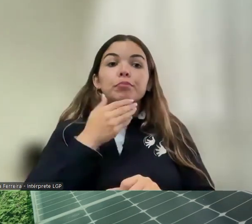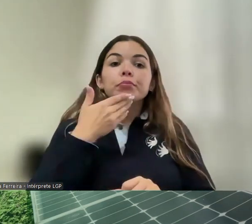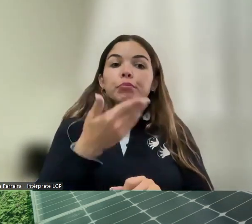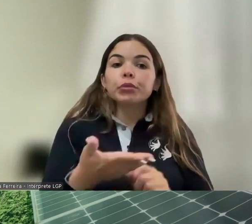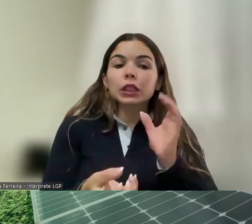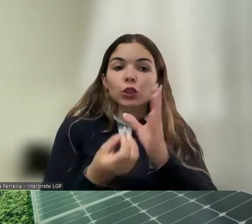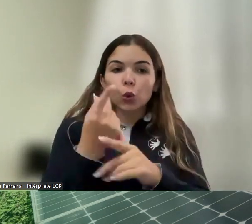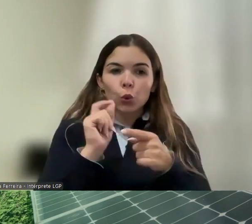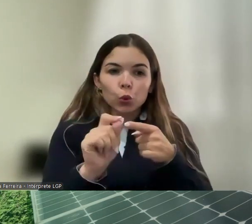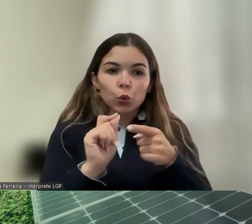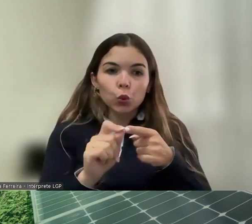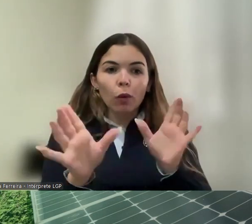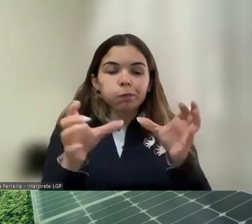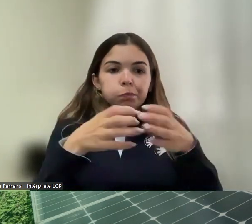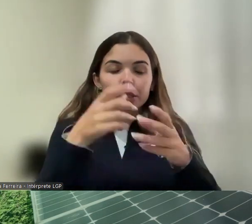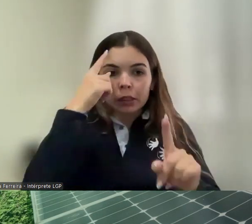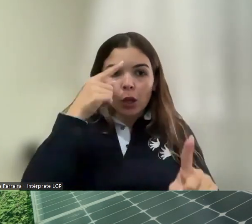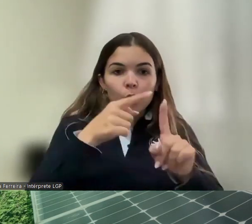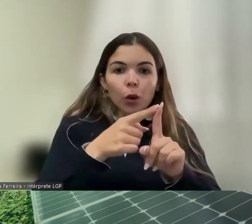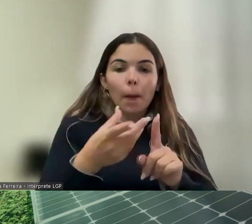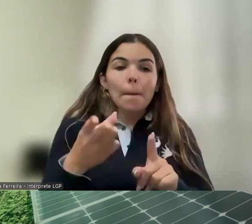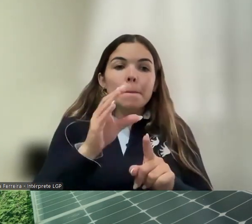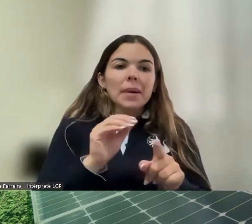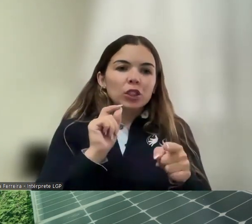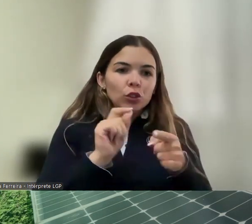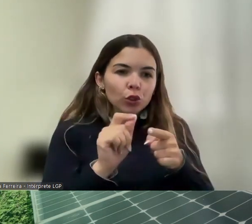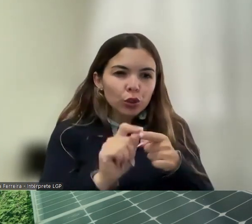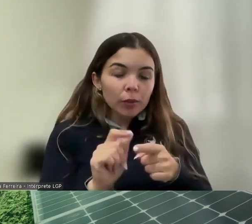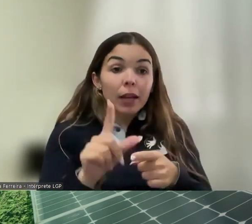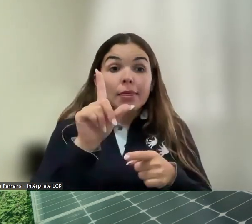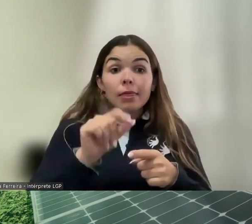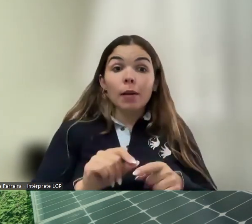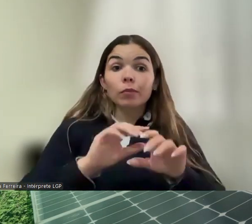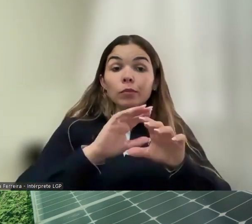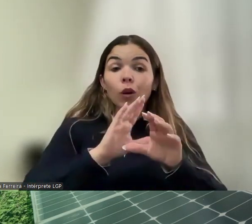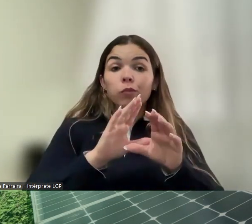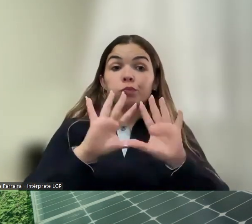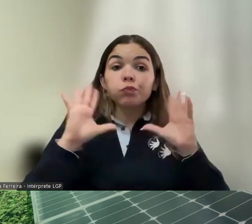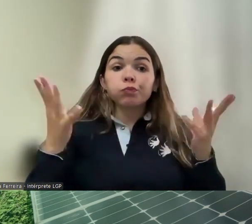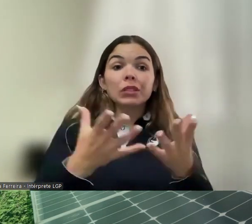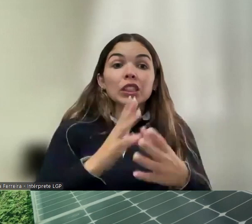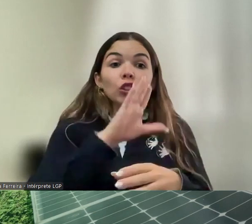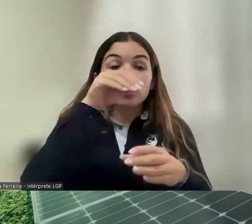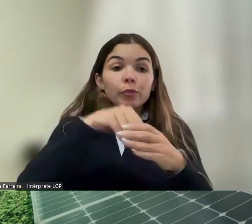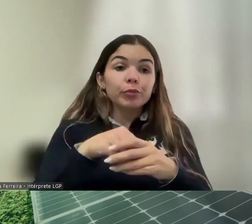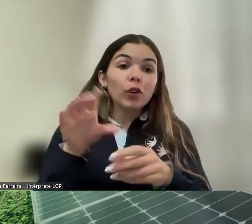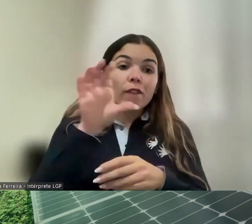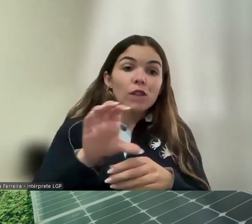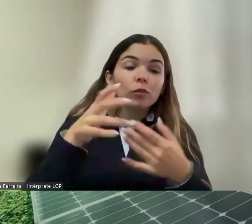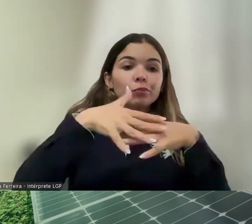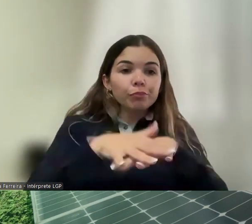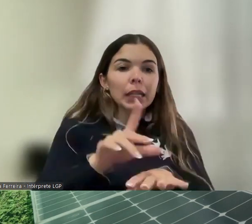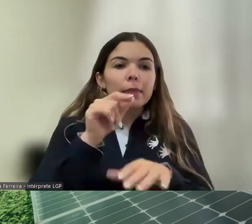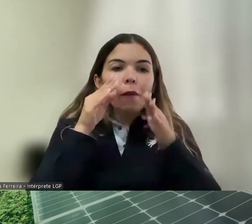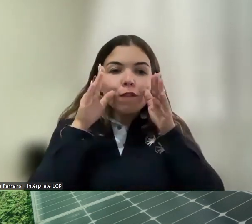de um conjunto de objetivos que fossem mais holísticos e que abordassem o desenvolvimento sustentável de uma forma mais integrada, mais centrada